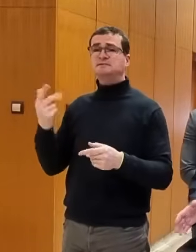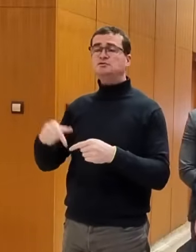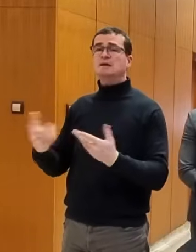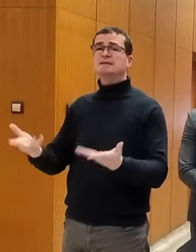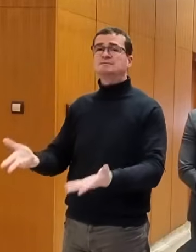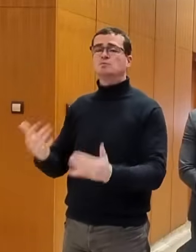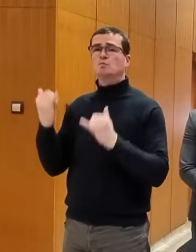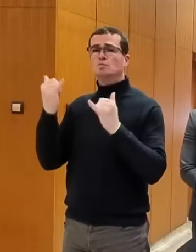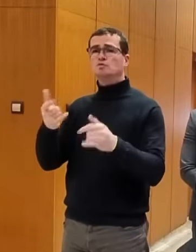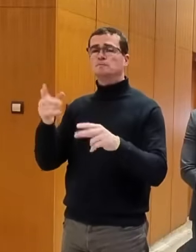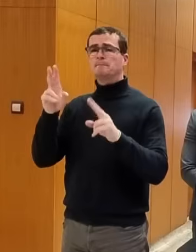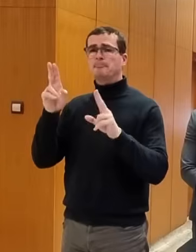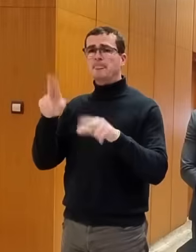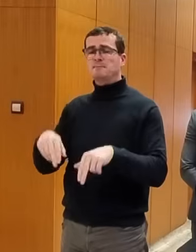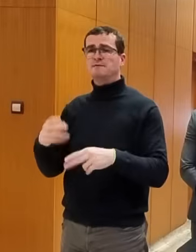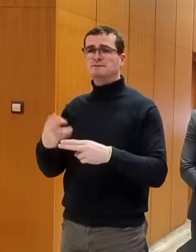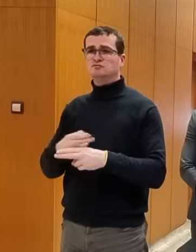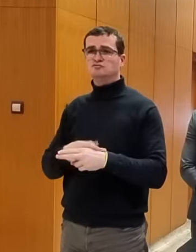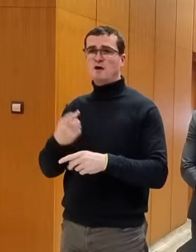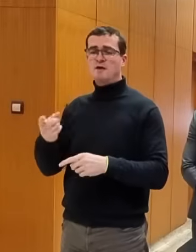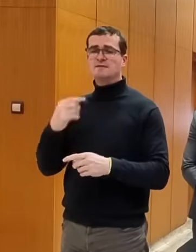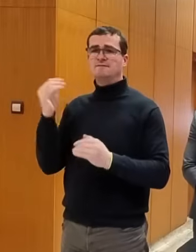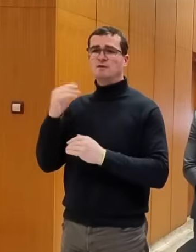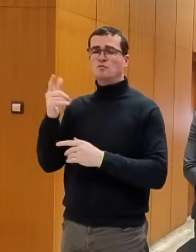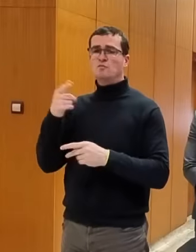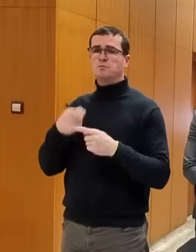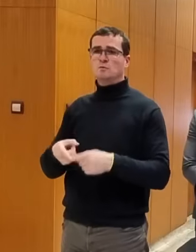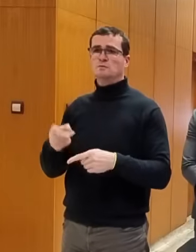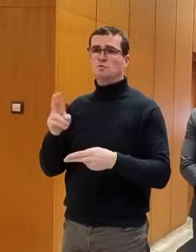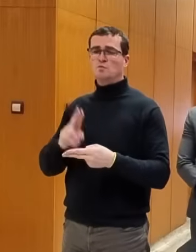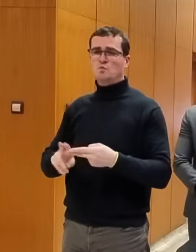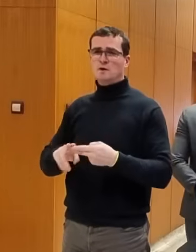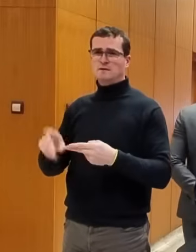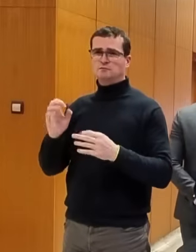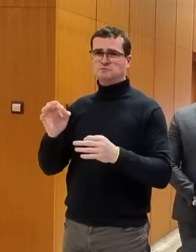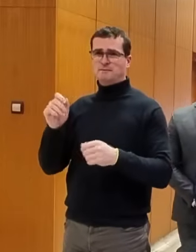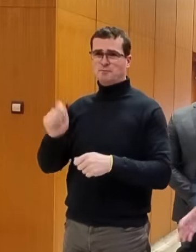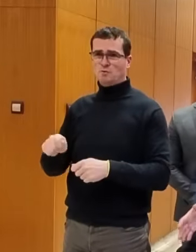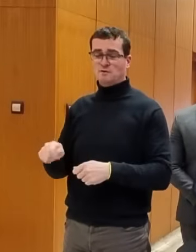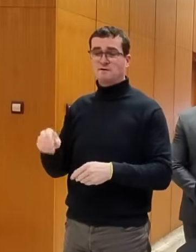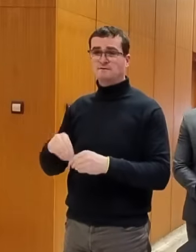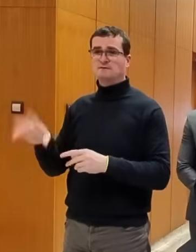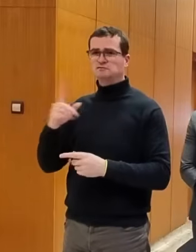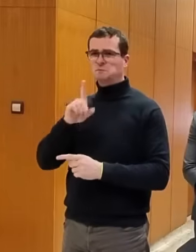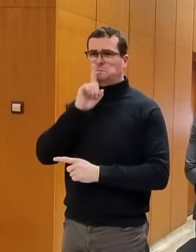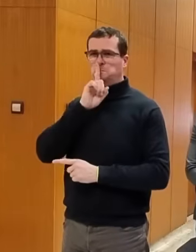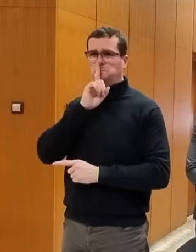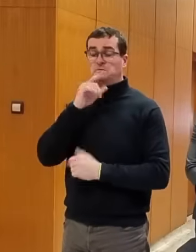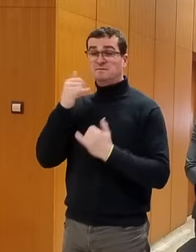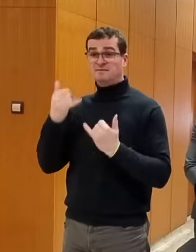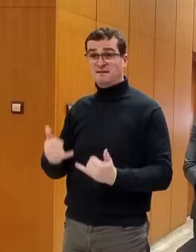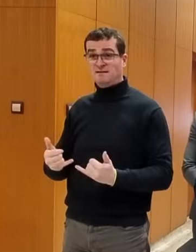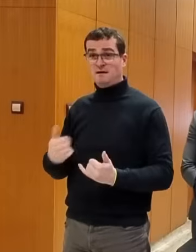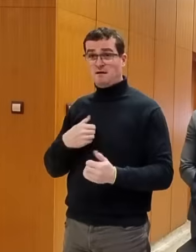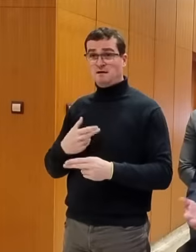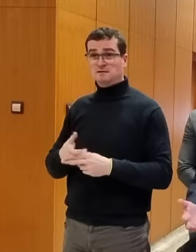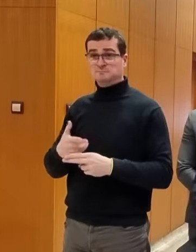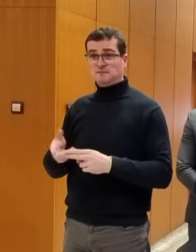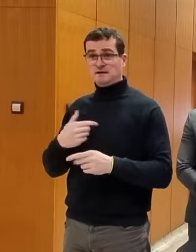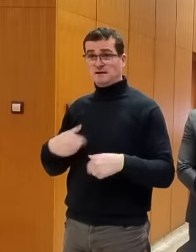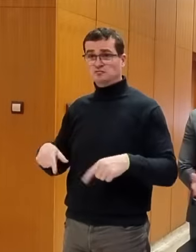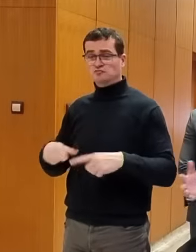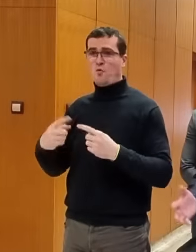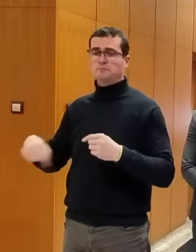sa útočilo na právny štát z hľadiska výkonu pôsobnosti úradu špeciálnej prokuratúry. Vtedy boli všetci ticho. Dnes, keď to chceme systémovo riešiť, tak